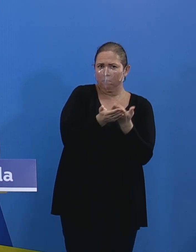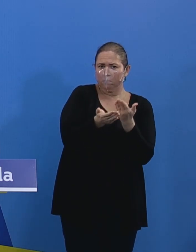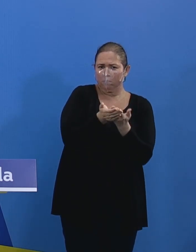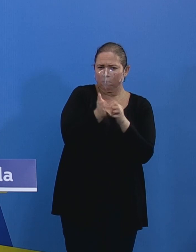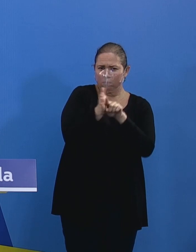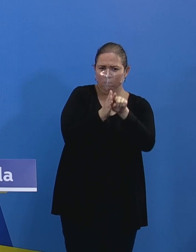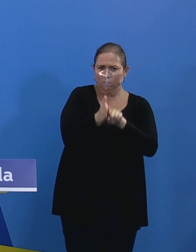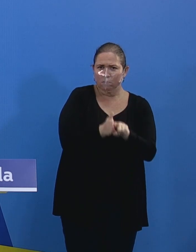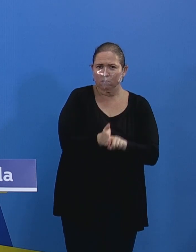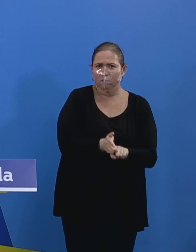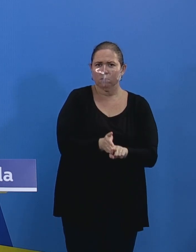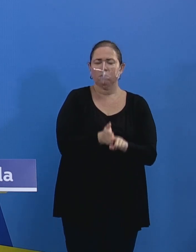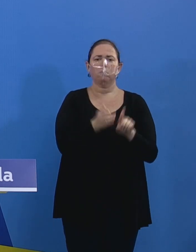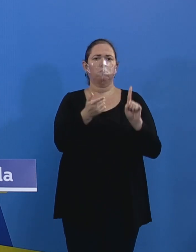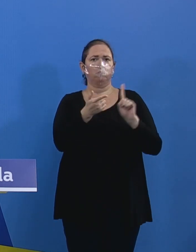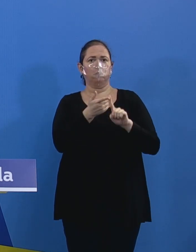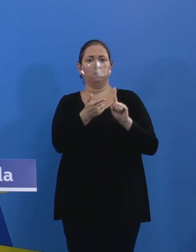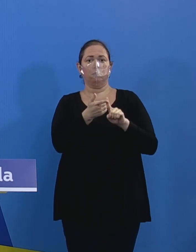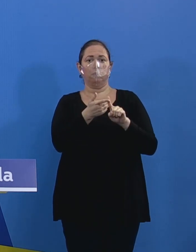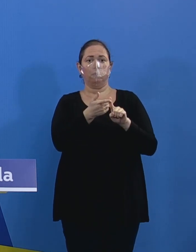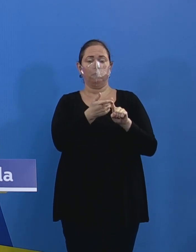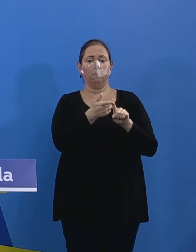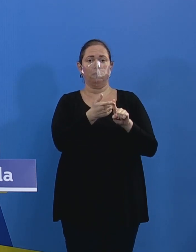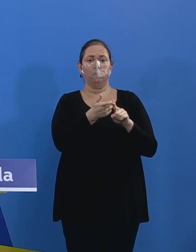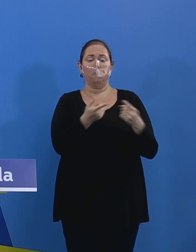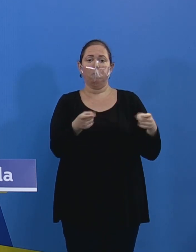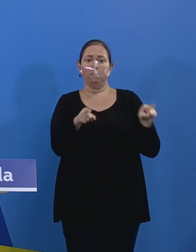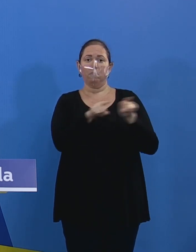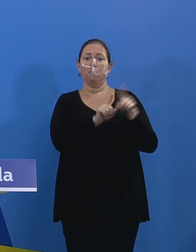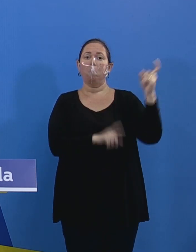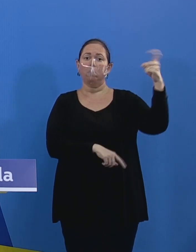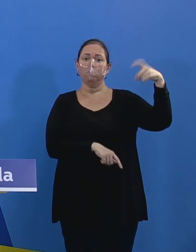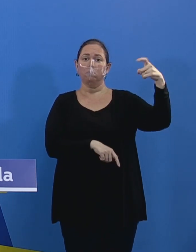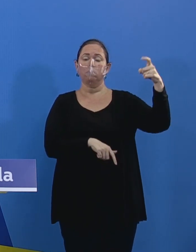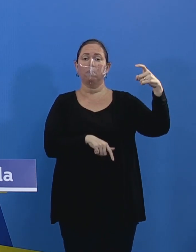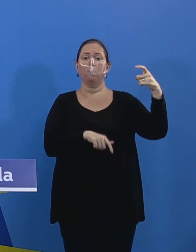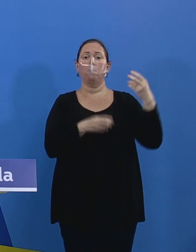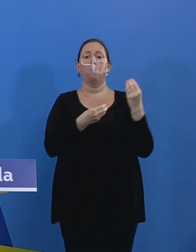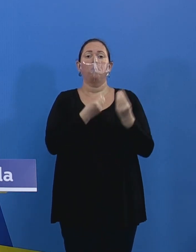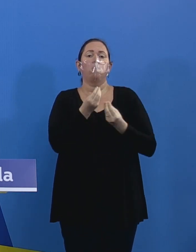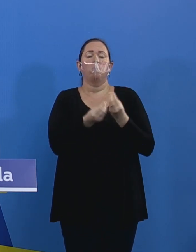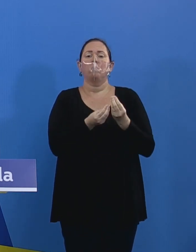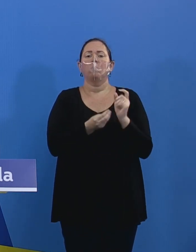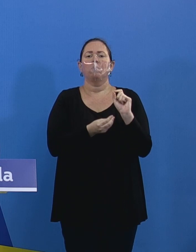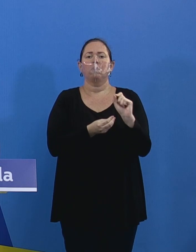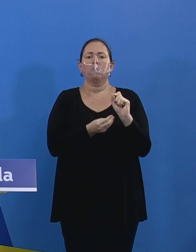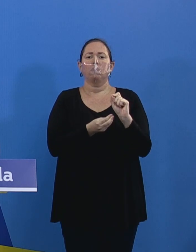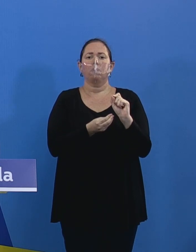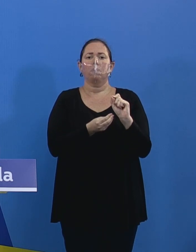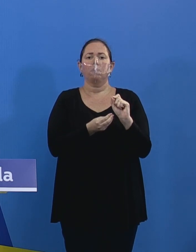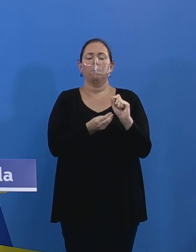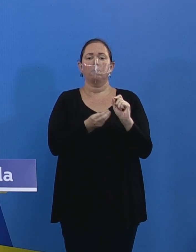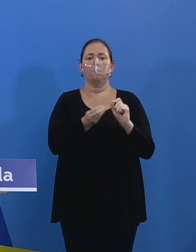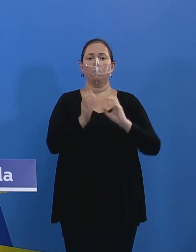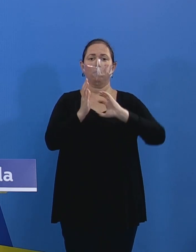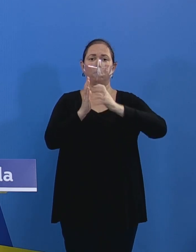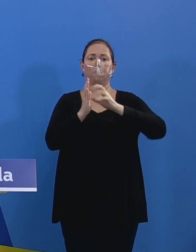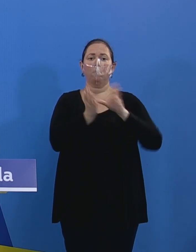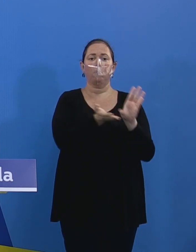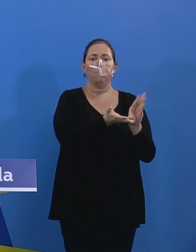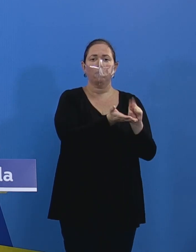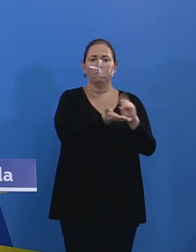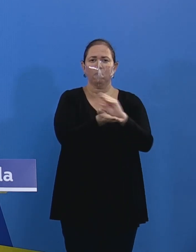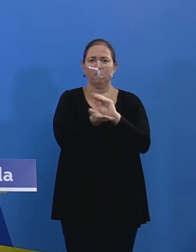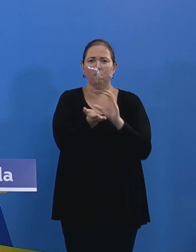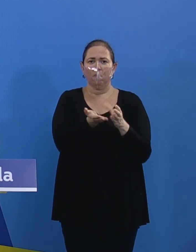e encomendamos ao Porto Digital um trabalho que levou o nome agora de DADO, que é exatamente